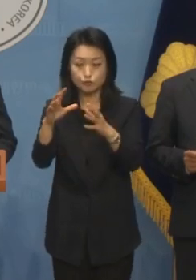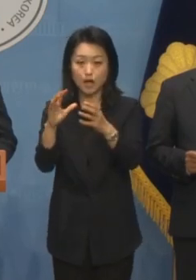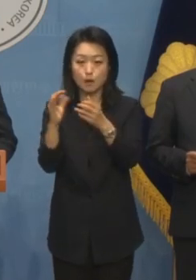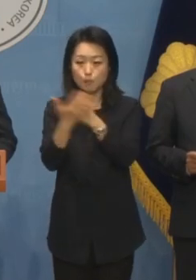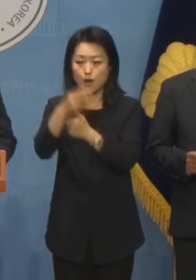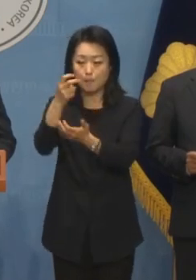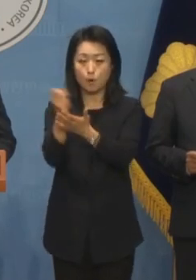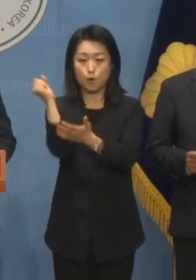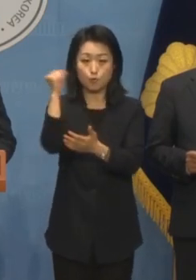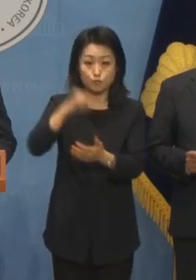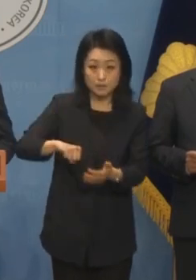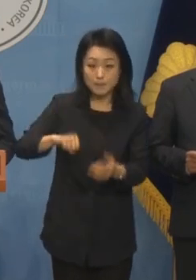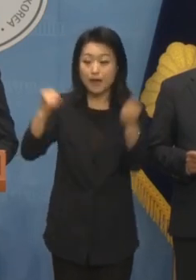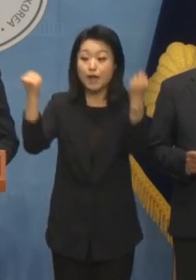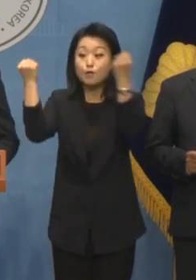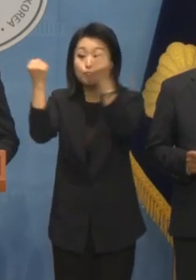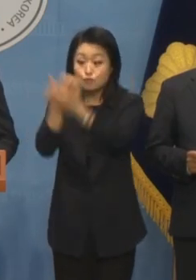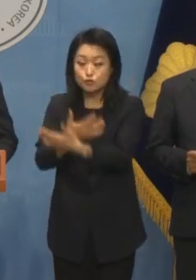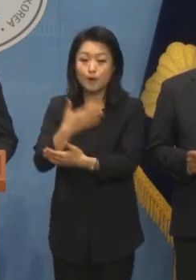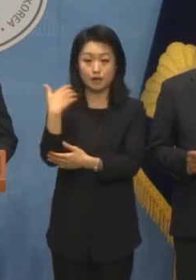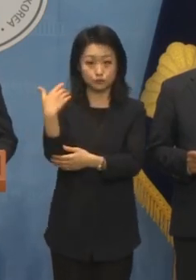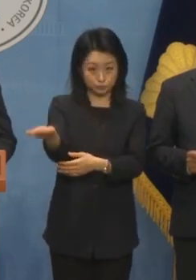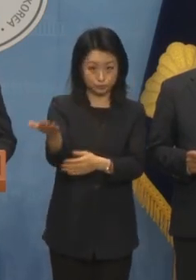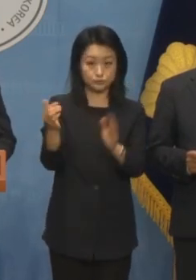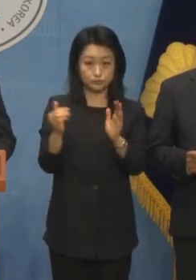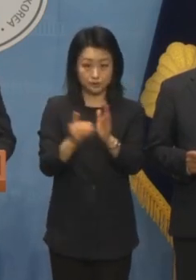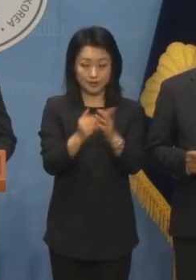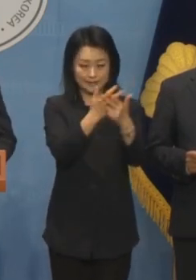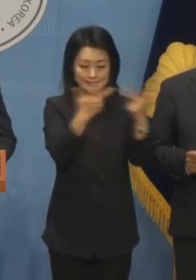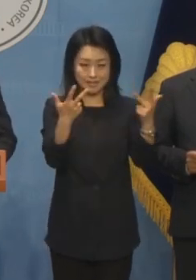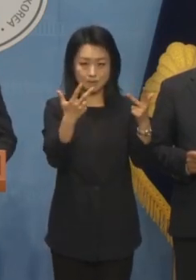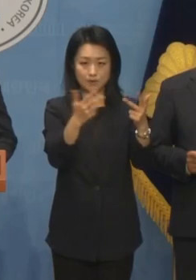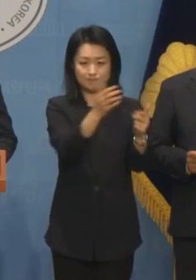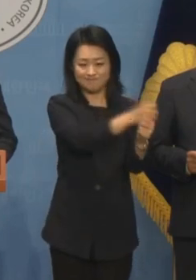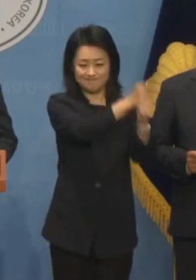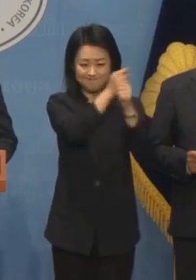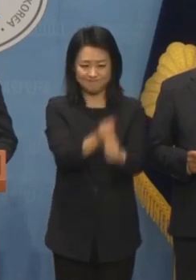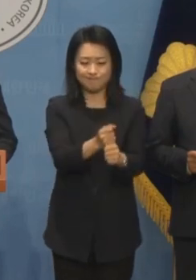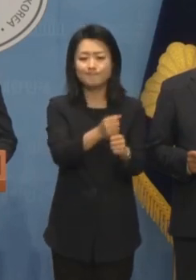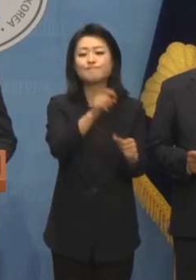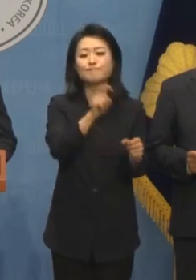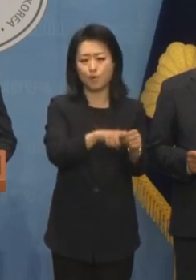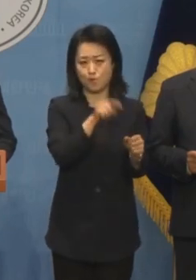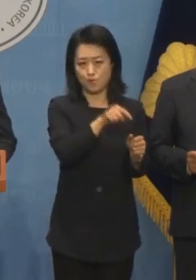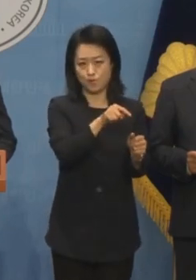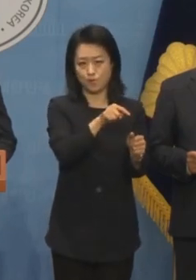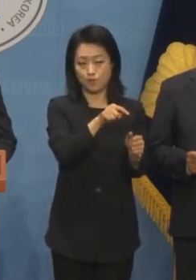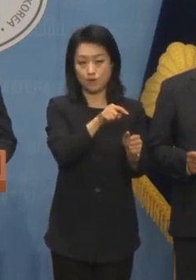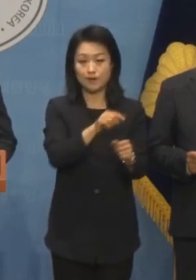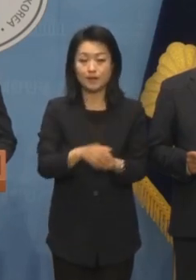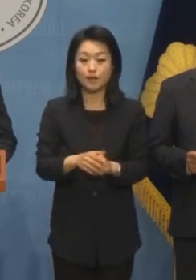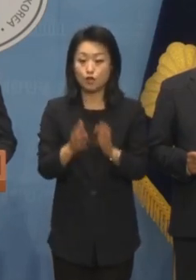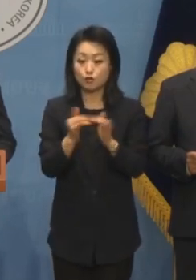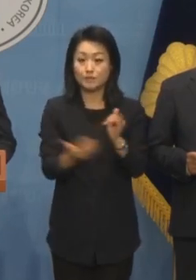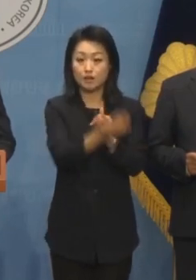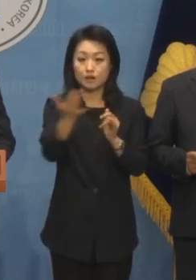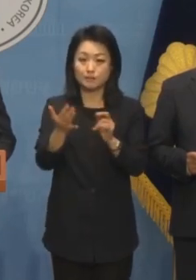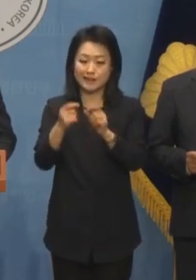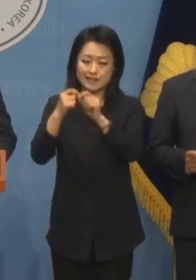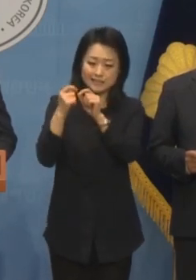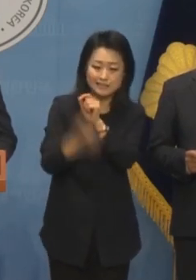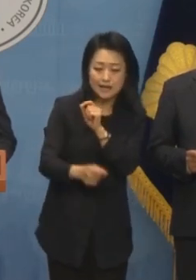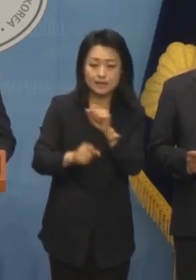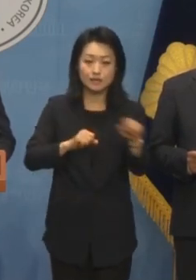사건을 무마한 정황이 더욱 분명해지고 있습니다. 전 국민을 상대로 사건 조작 수사 사기극을 펼친